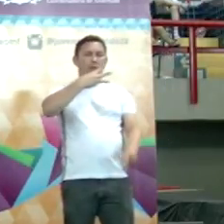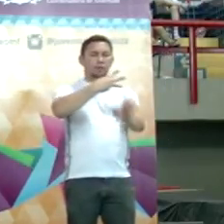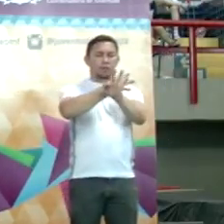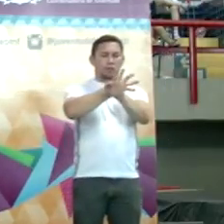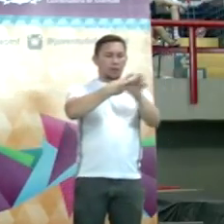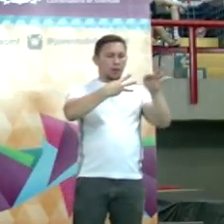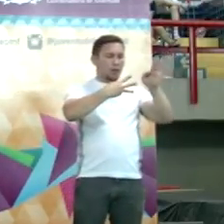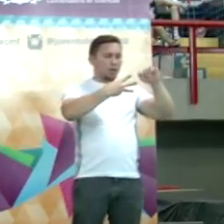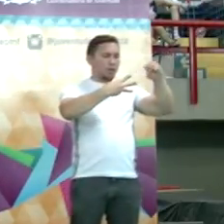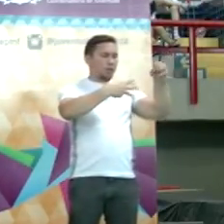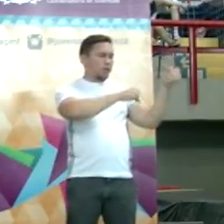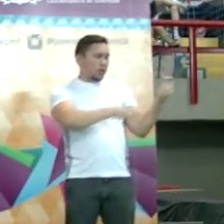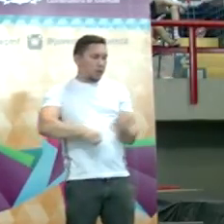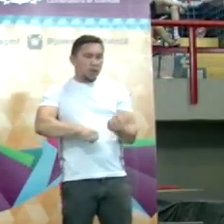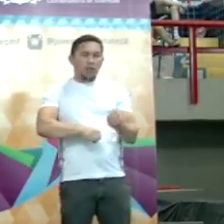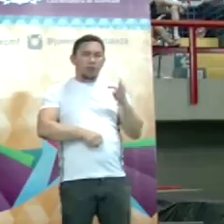fio.